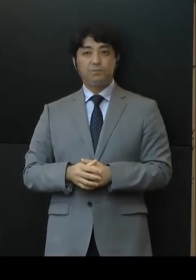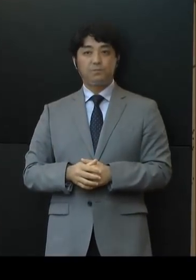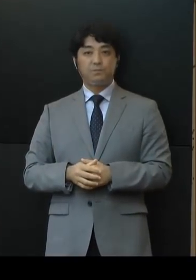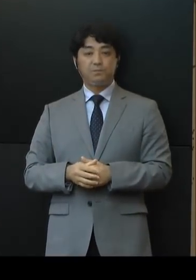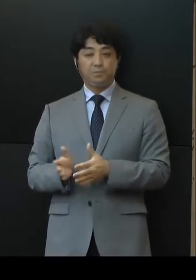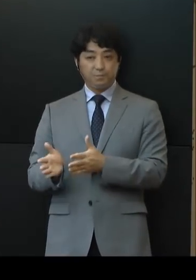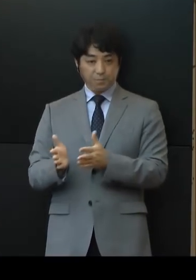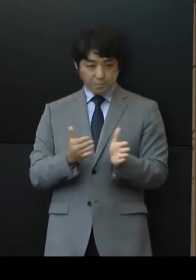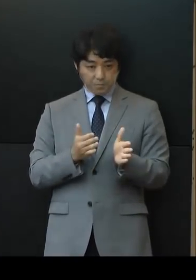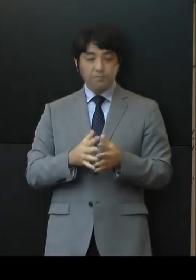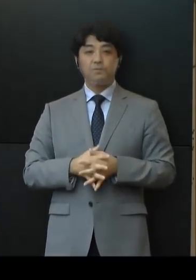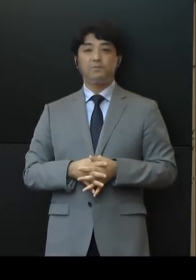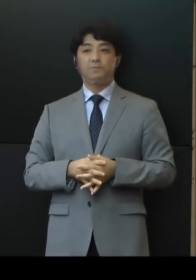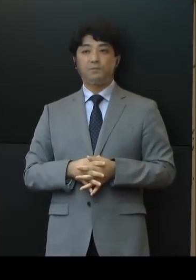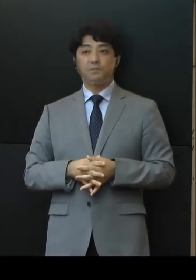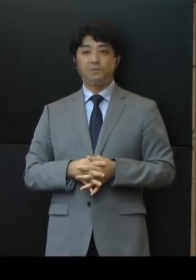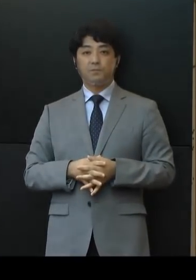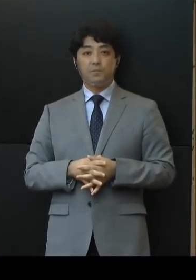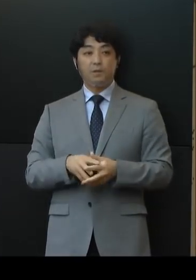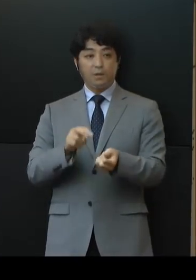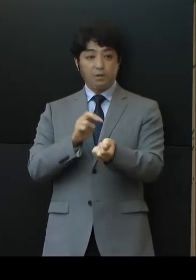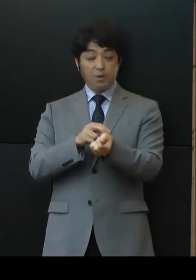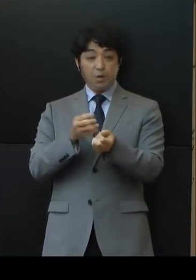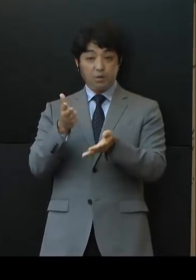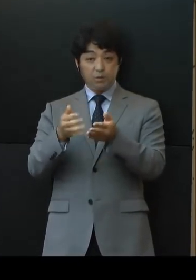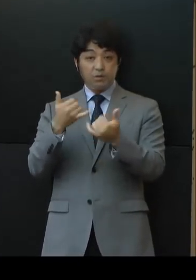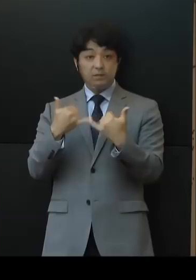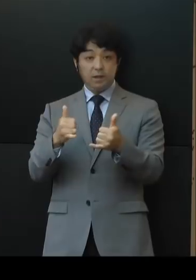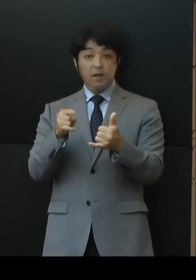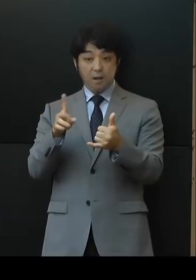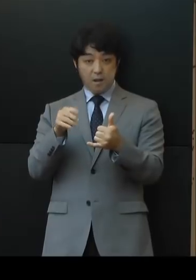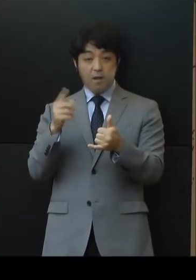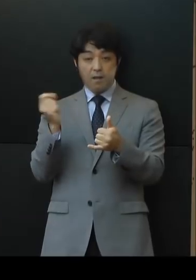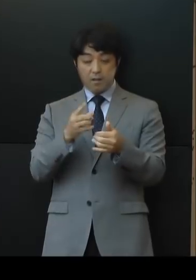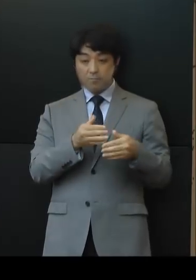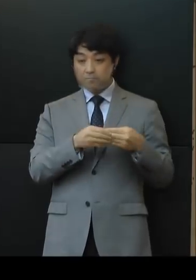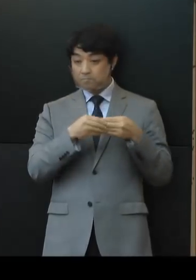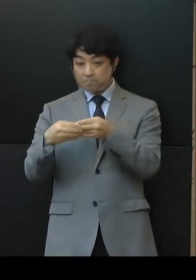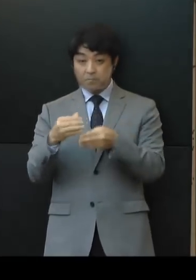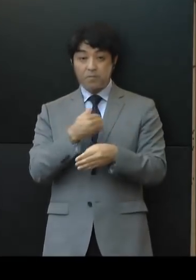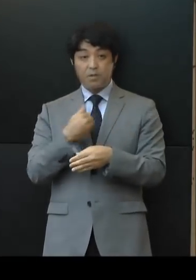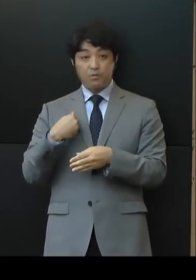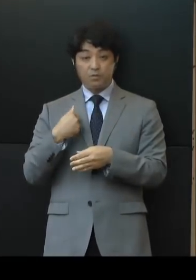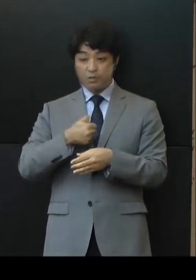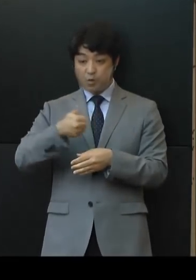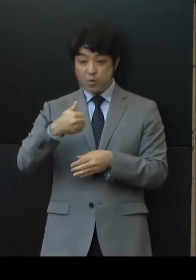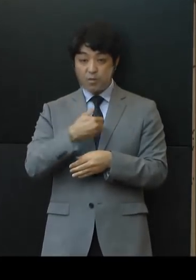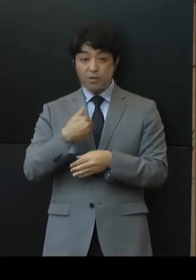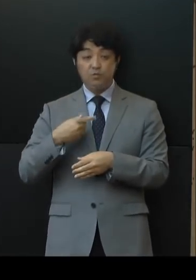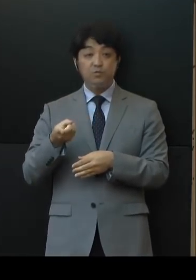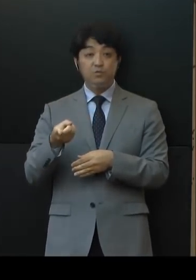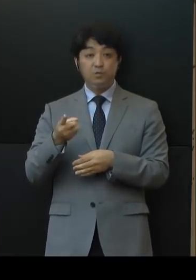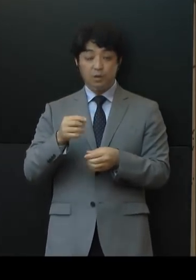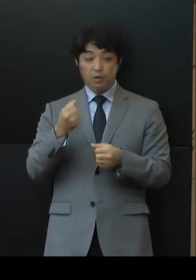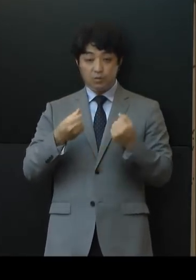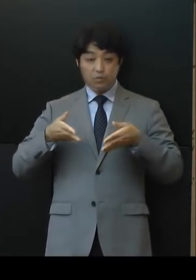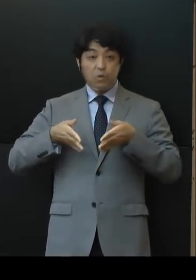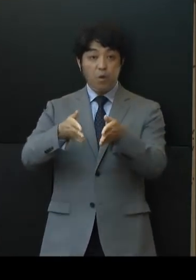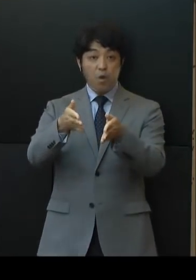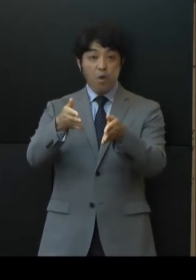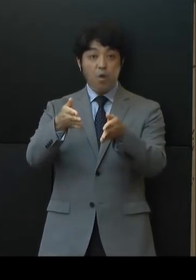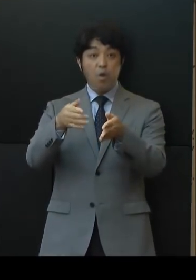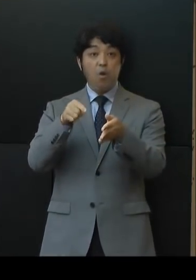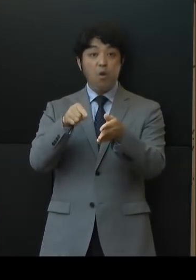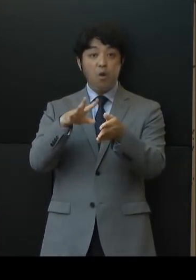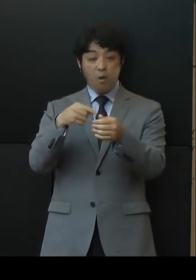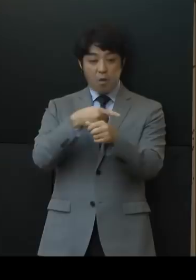から医療従事者が迅速に移動できるようにバス専用道路における通行許可も行うこ